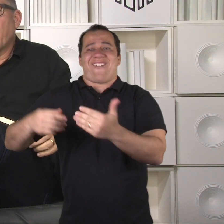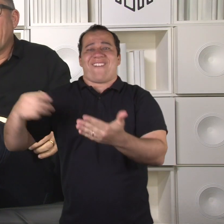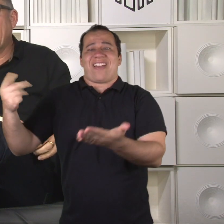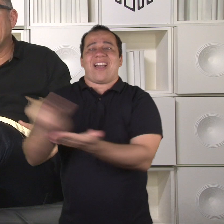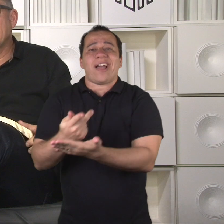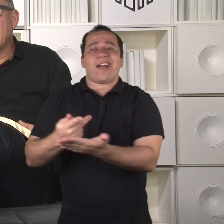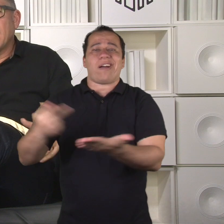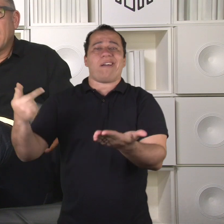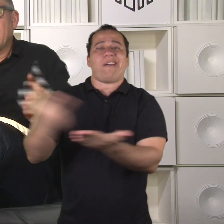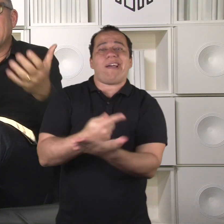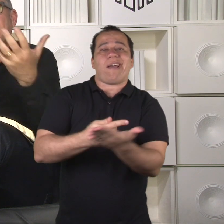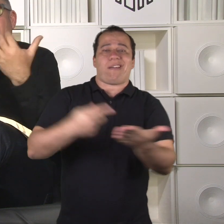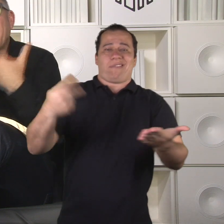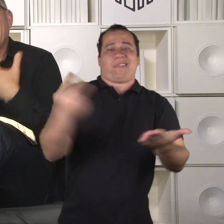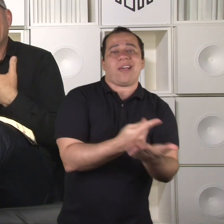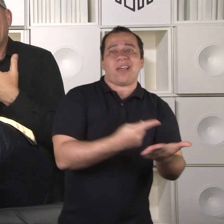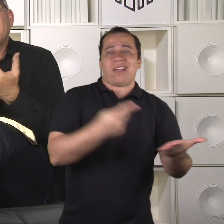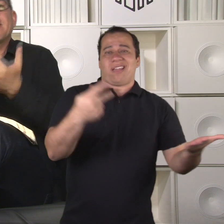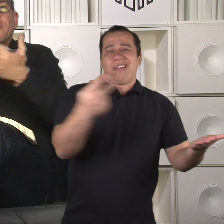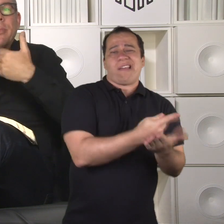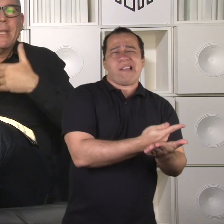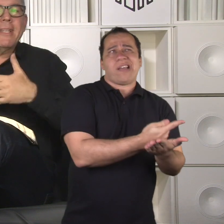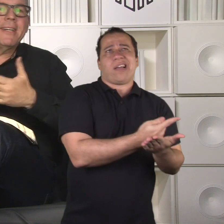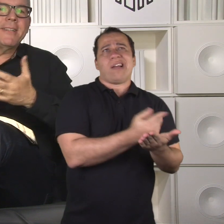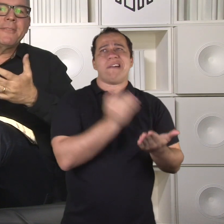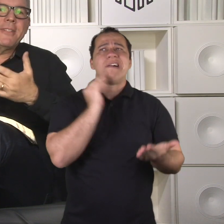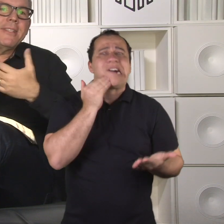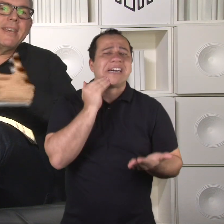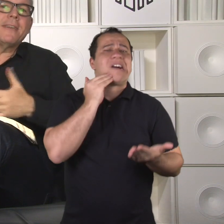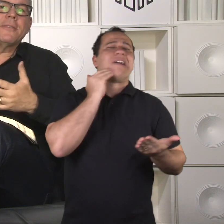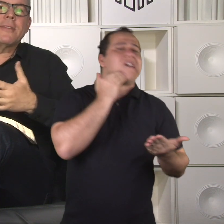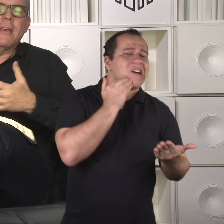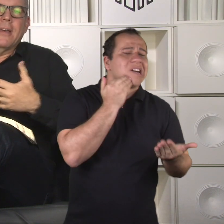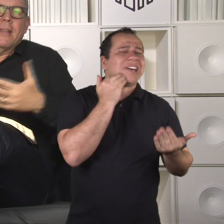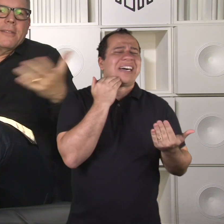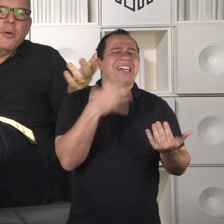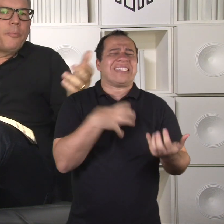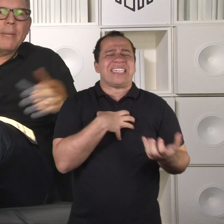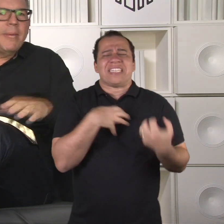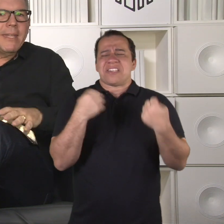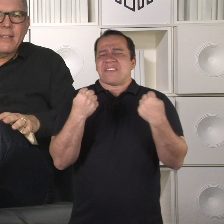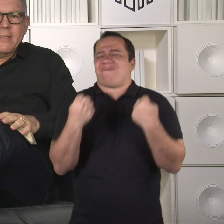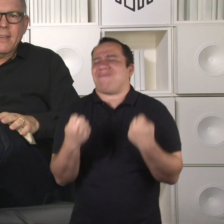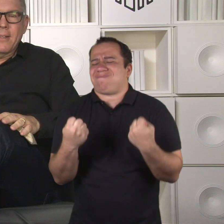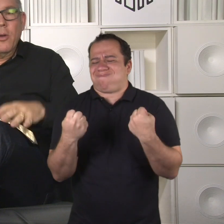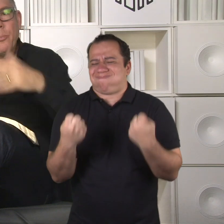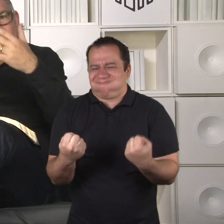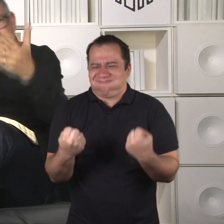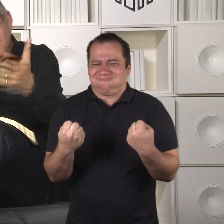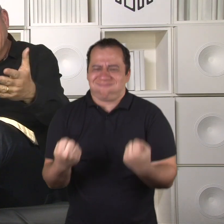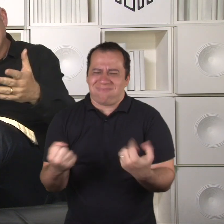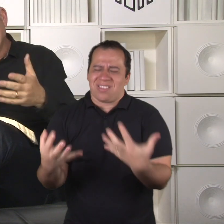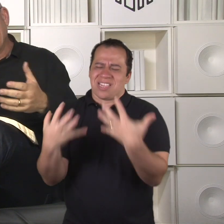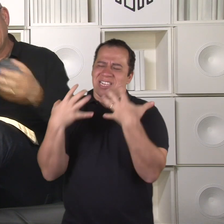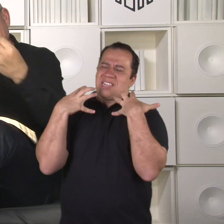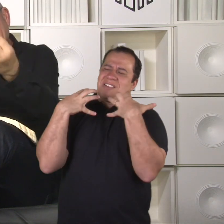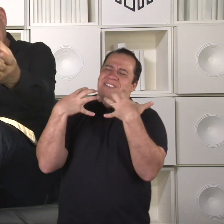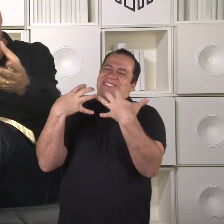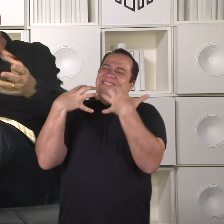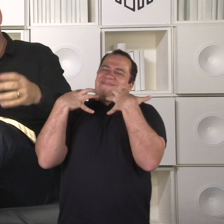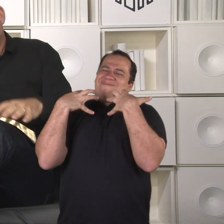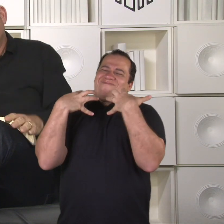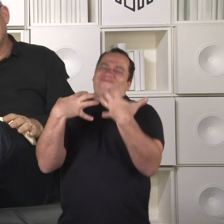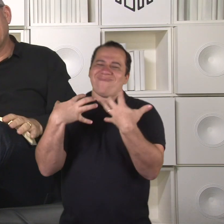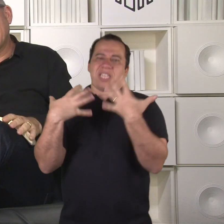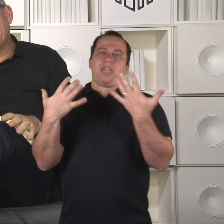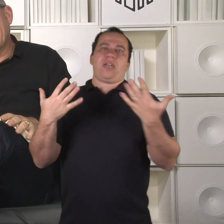assim culpadas e que não recebem a graça, o perdão de Deus, elas são oprimidas. Então eu pergunto, a sua